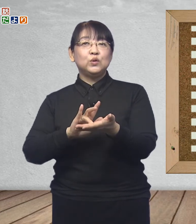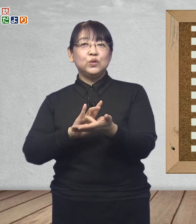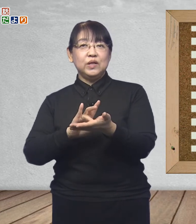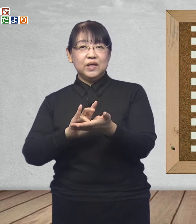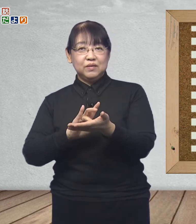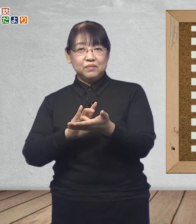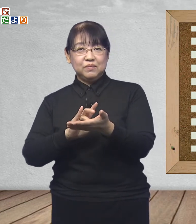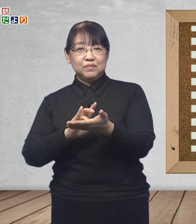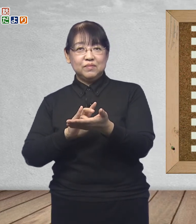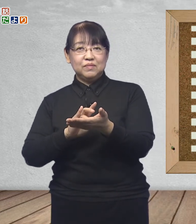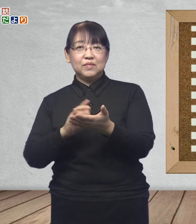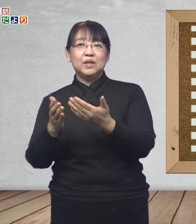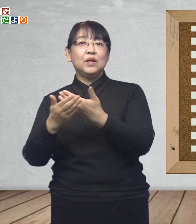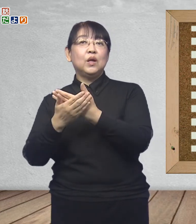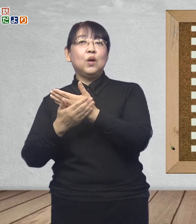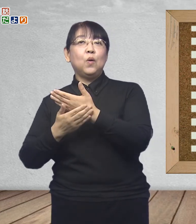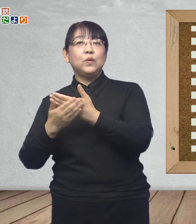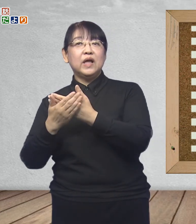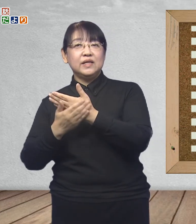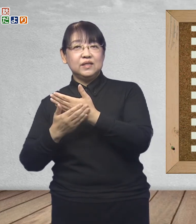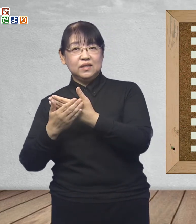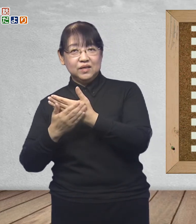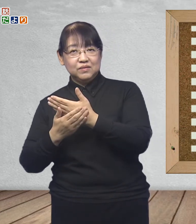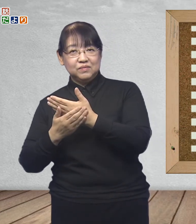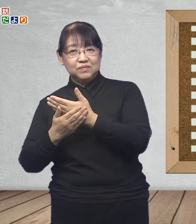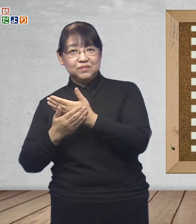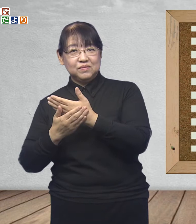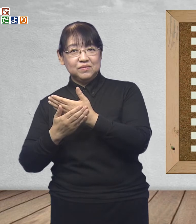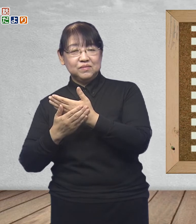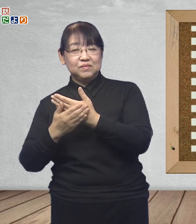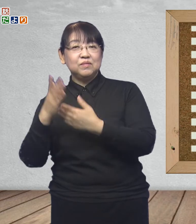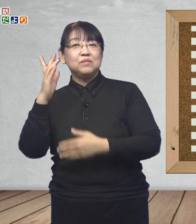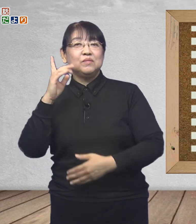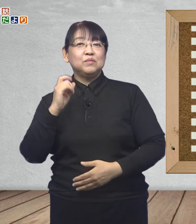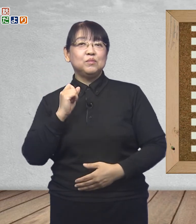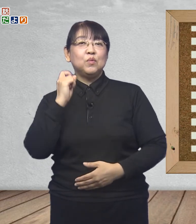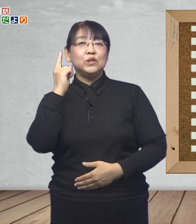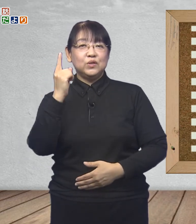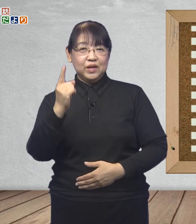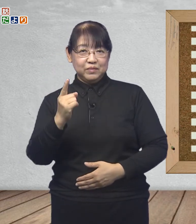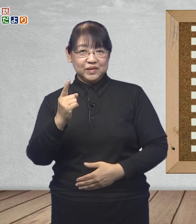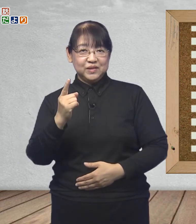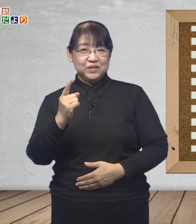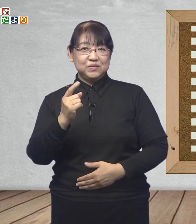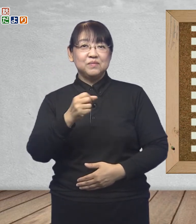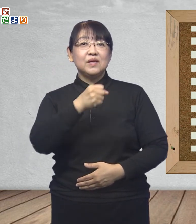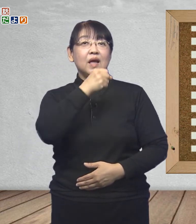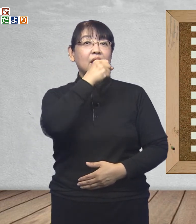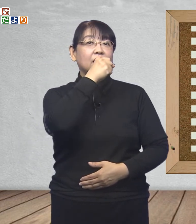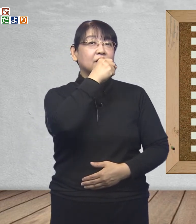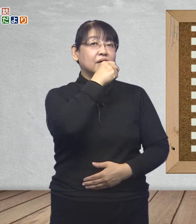薬、お大事に。もう一度やります。風